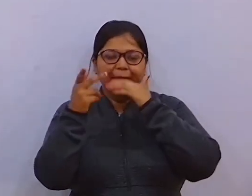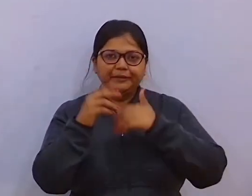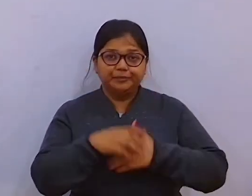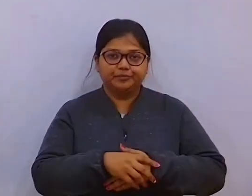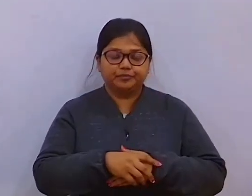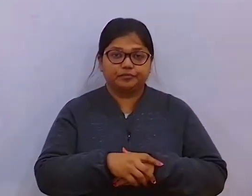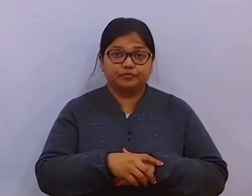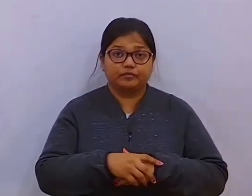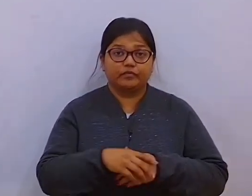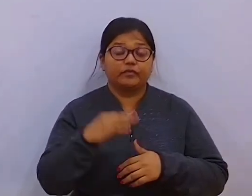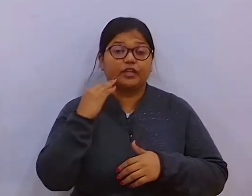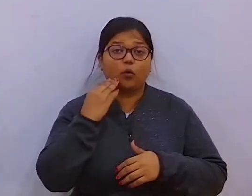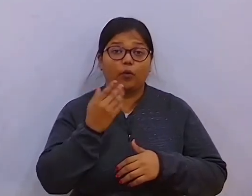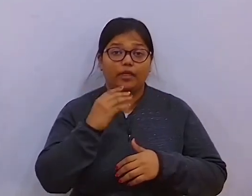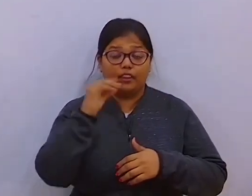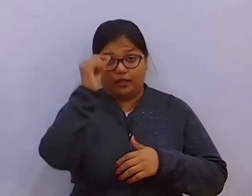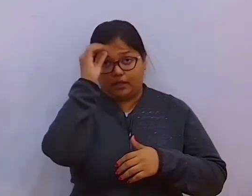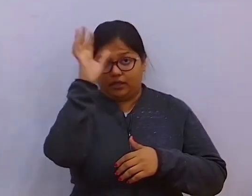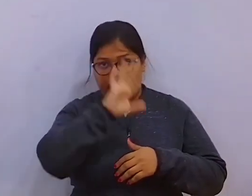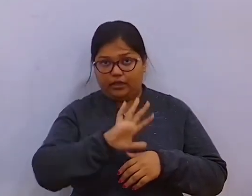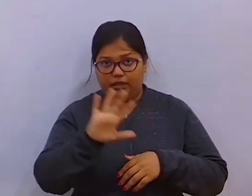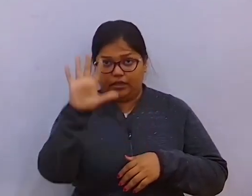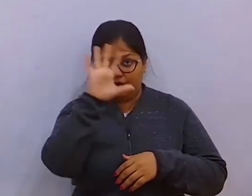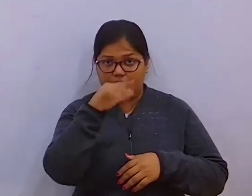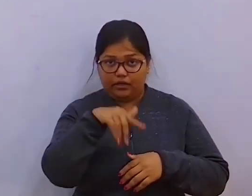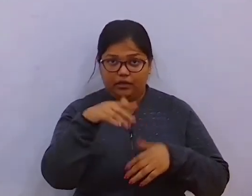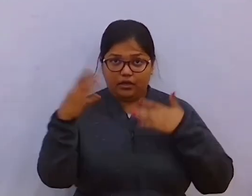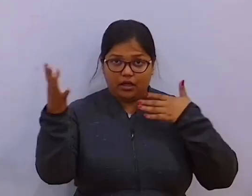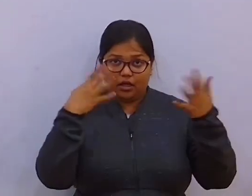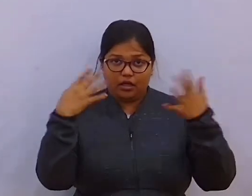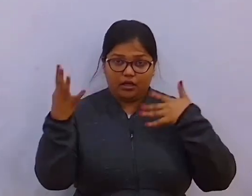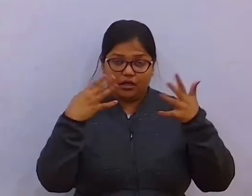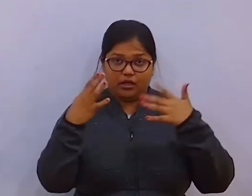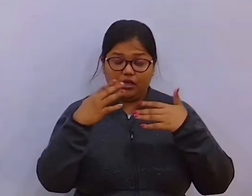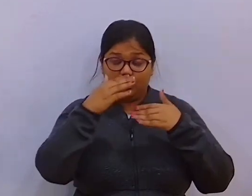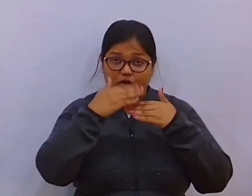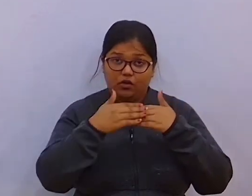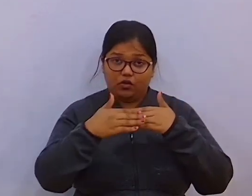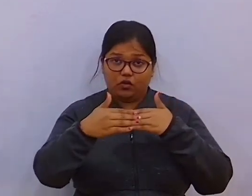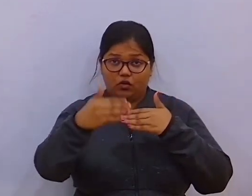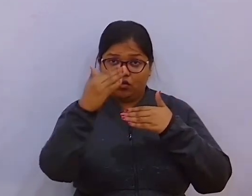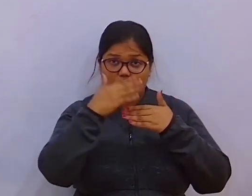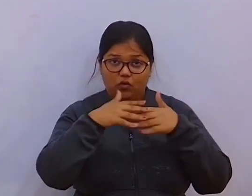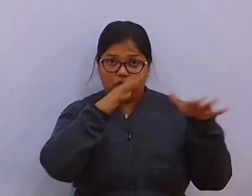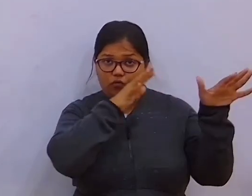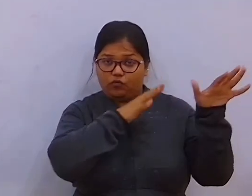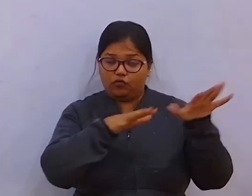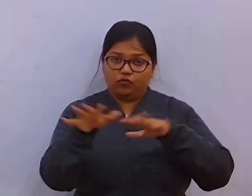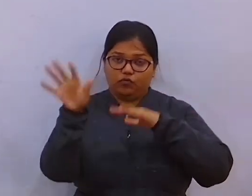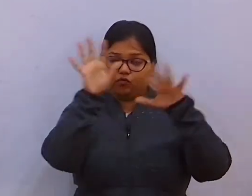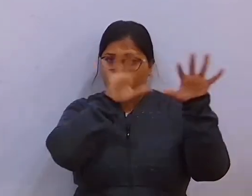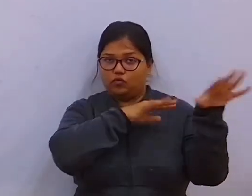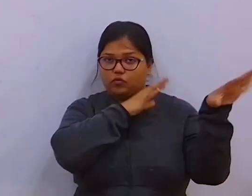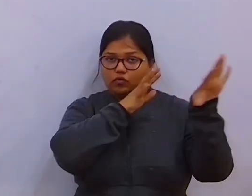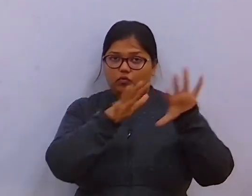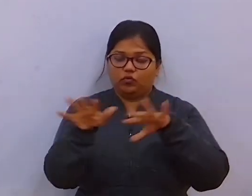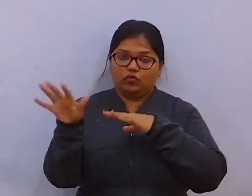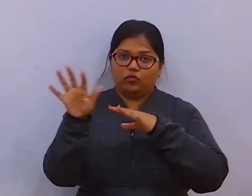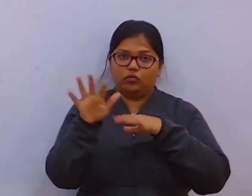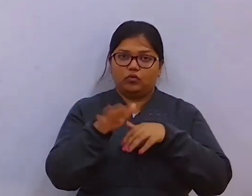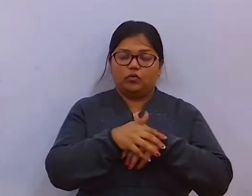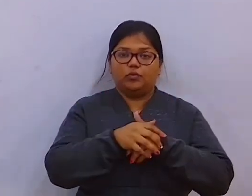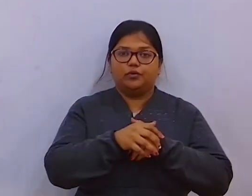जब भारत में, है ना, भारत में जो पवने स्थित है, ठीक, भारत की पवने कैसे, भारत में जो पवन